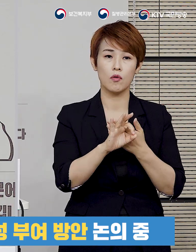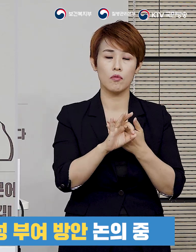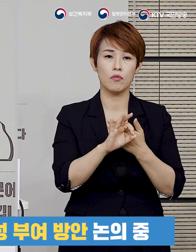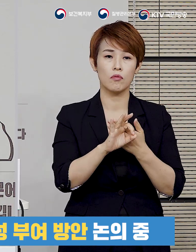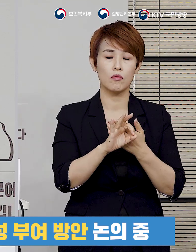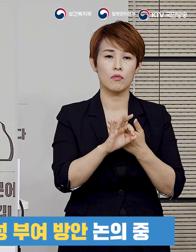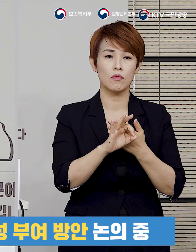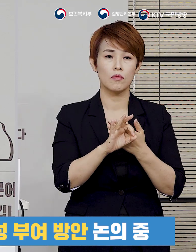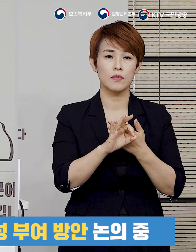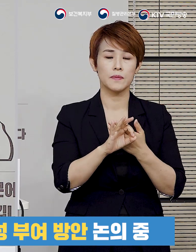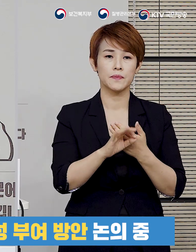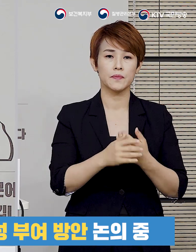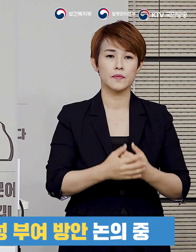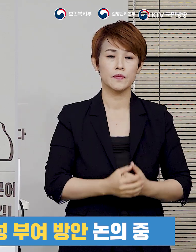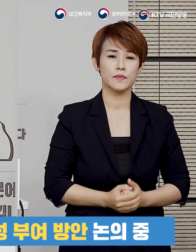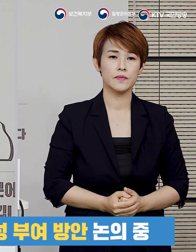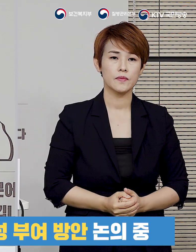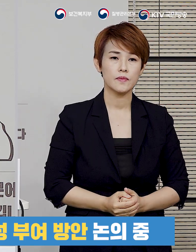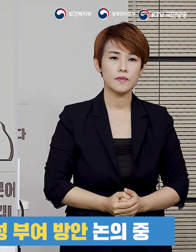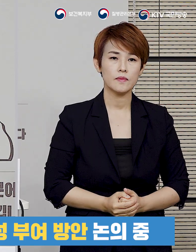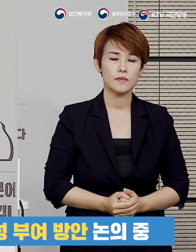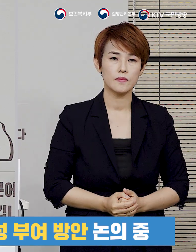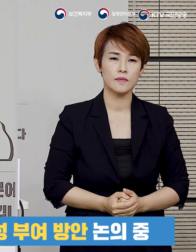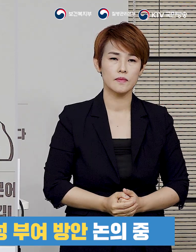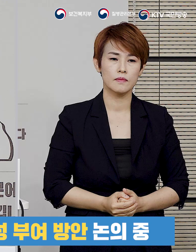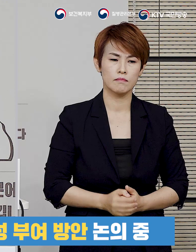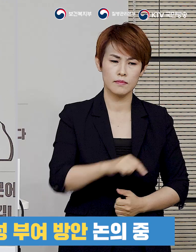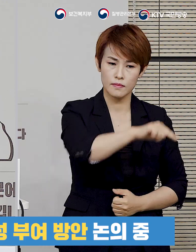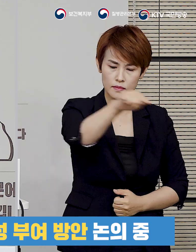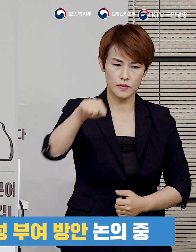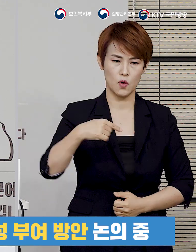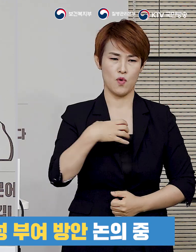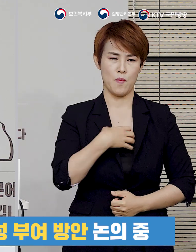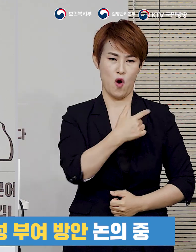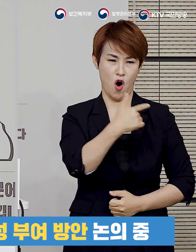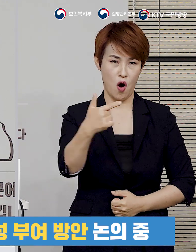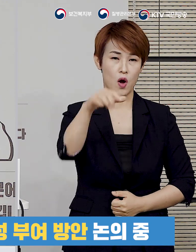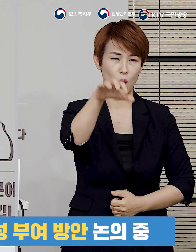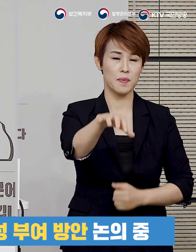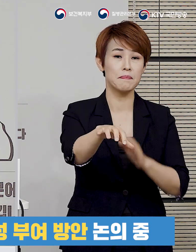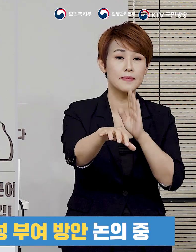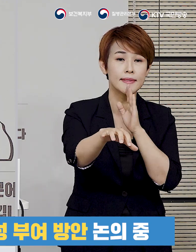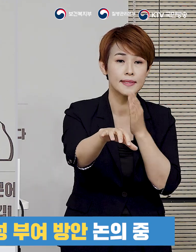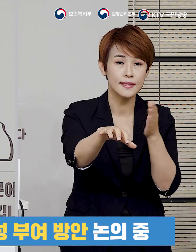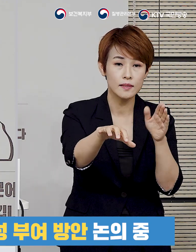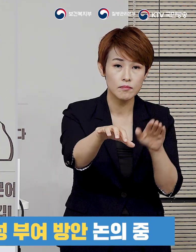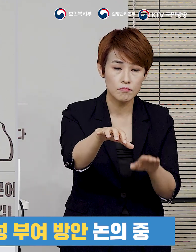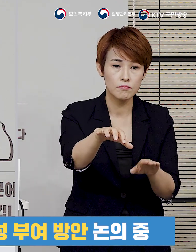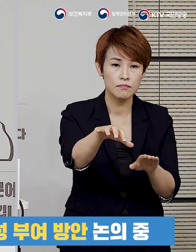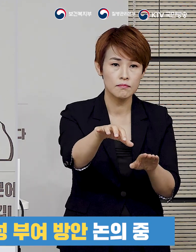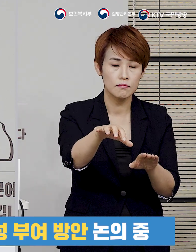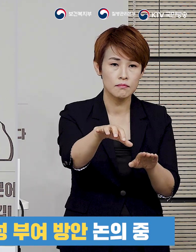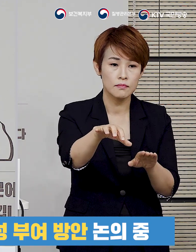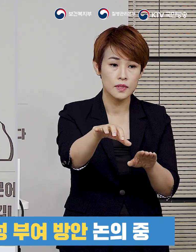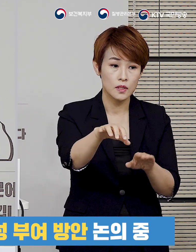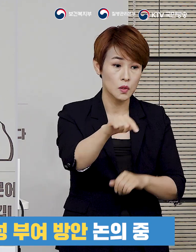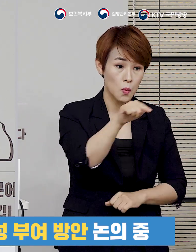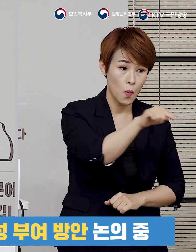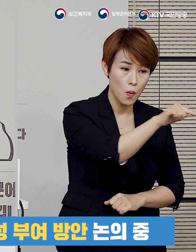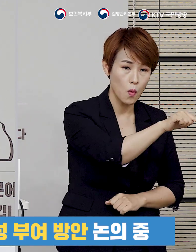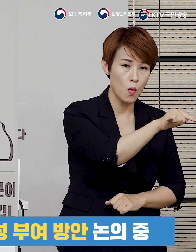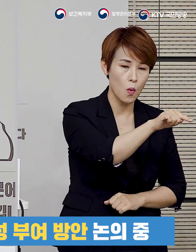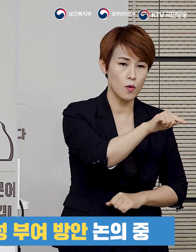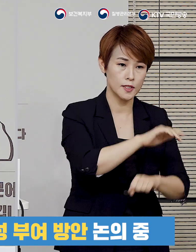낮춘다면 비록 그 전체적인 카테고리 자체는 고위험으로 들어가는 시설이라 하더라도 그 개별